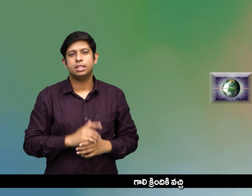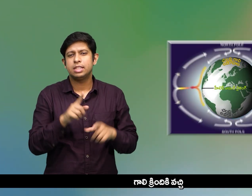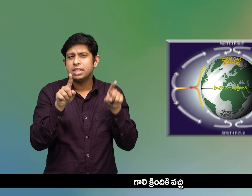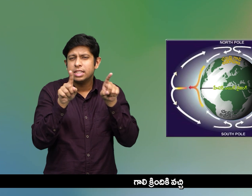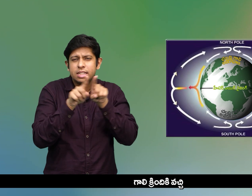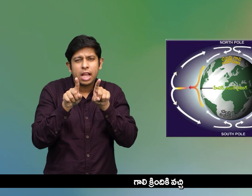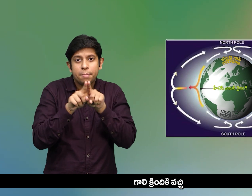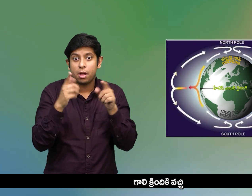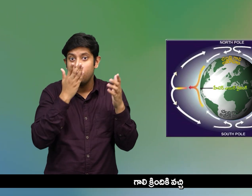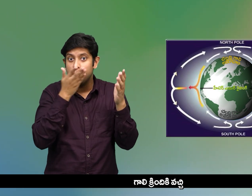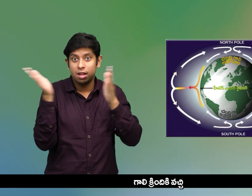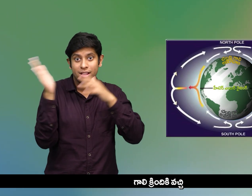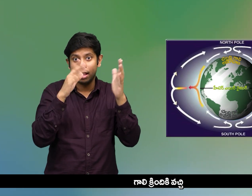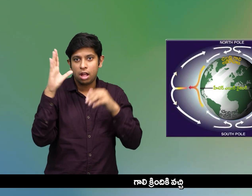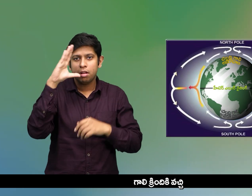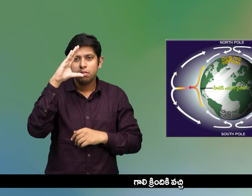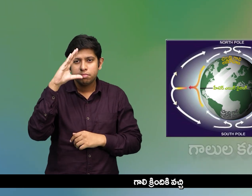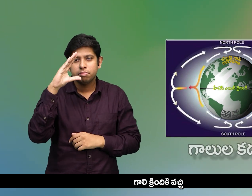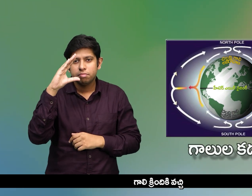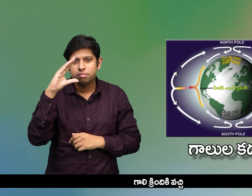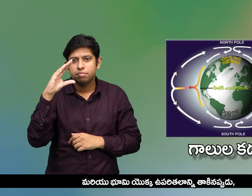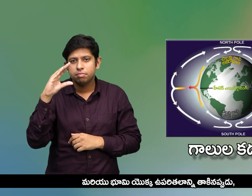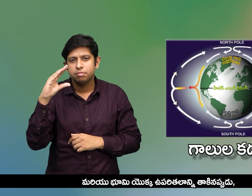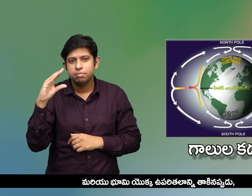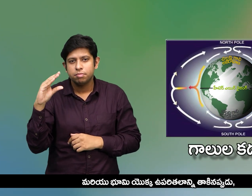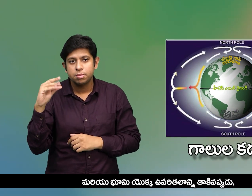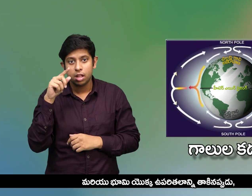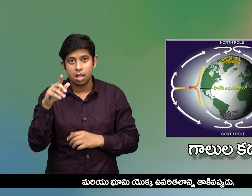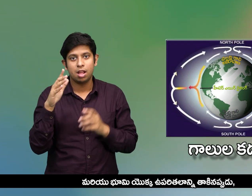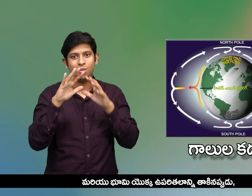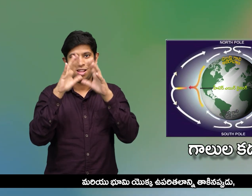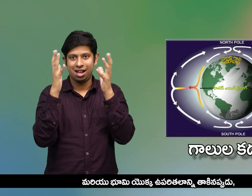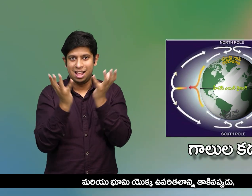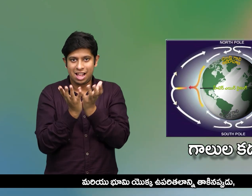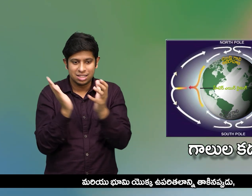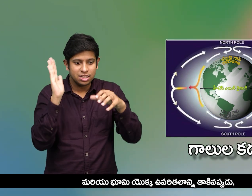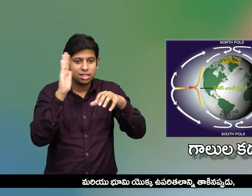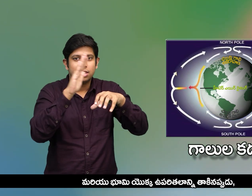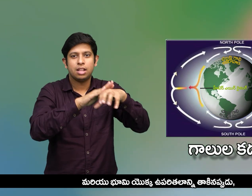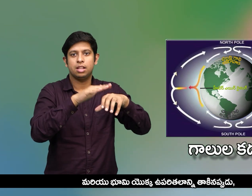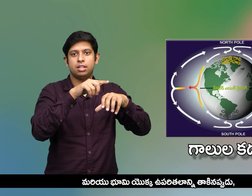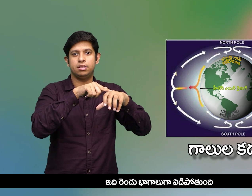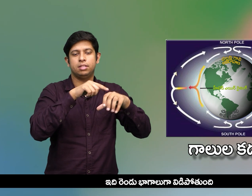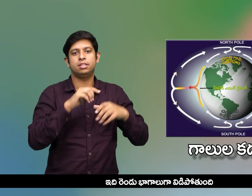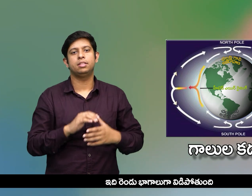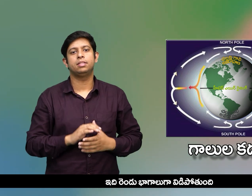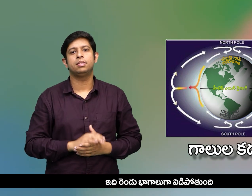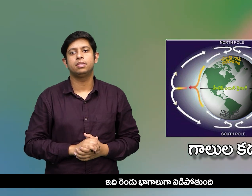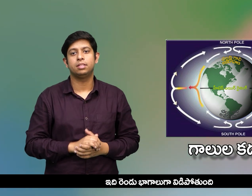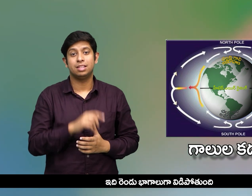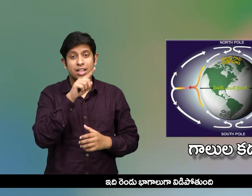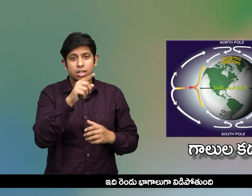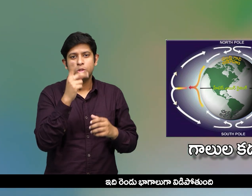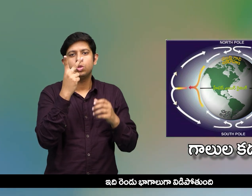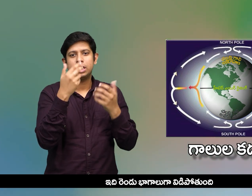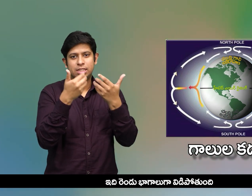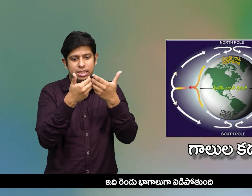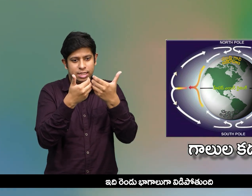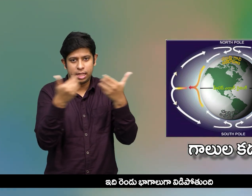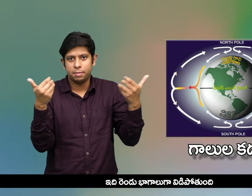గాలి క్రిందికి వచ్చి మరియు భూమి యొక్క ఉపరితలాన్ని తాకినప్పుడు ఇది 2 భాగాలుగా విడిపోతుంది.